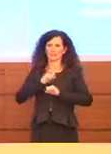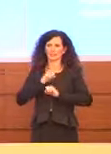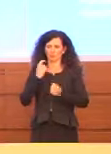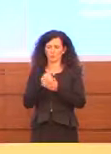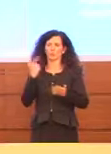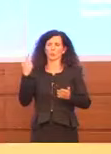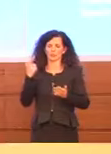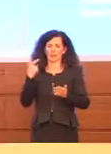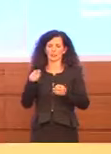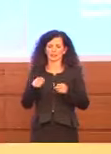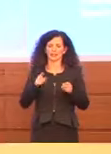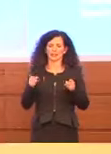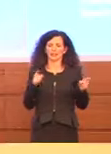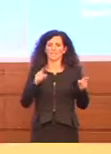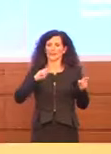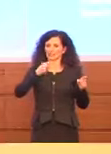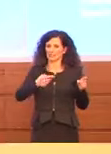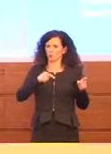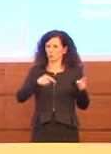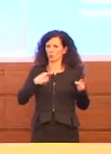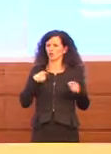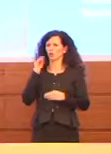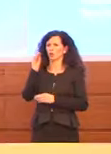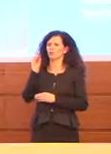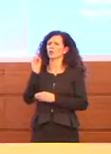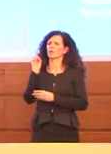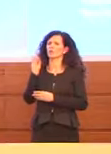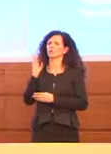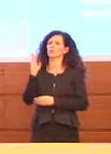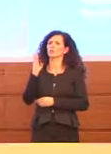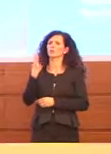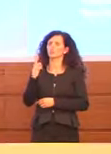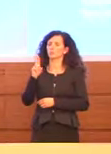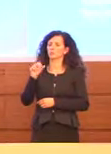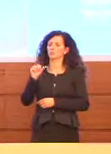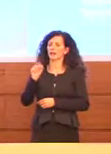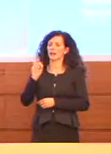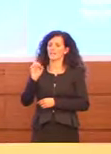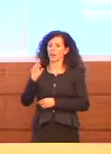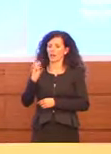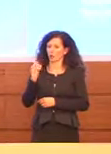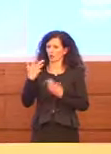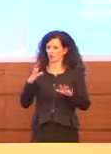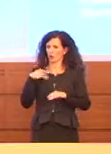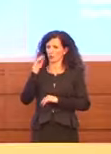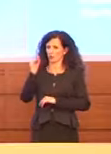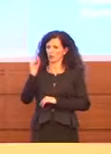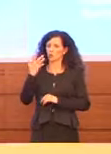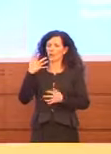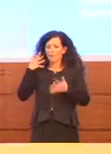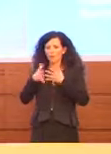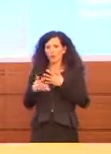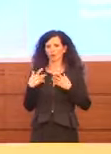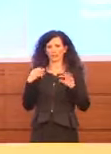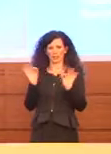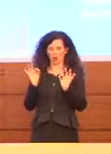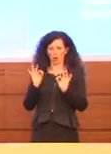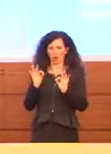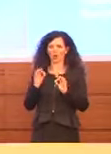questa mattina dal professor brusaferro poi non abbiamo avuto modo di approfondire i test sierologici privati innanzitutto